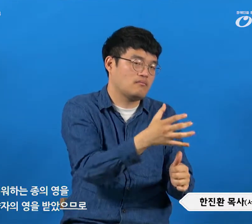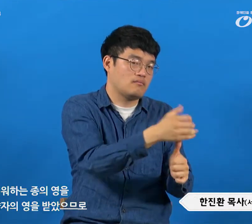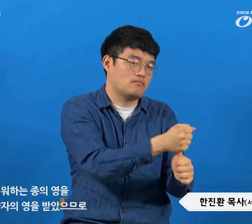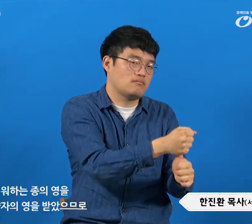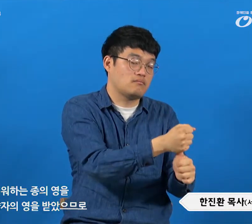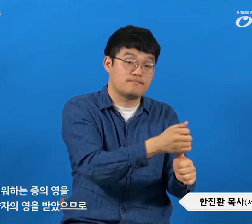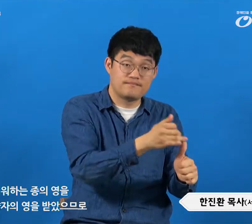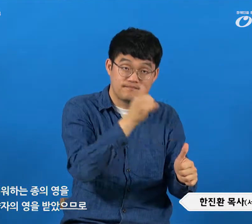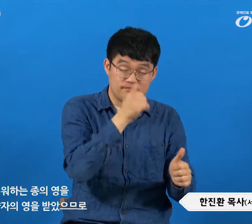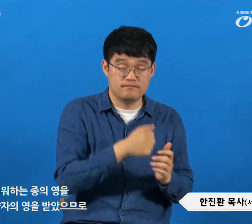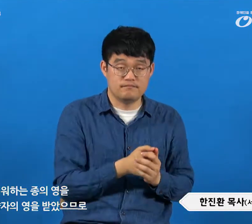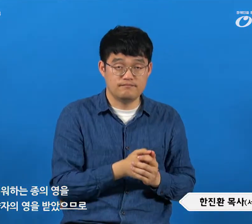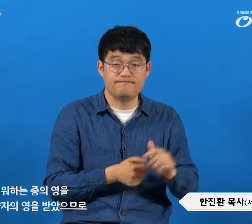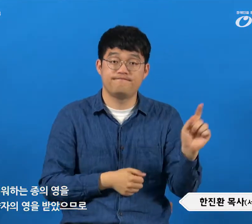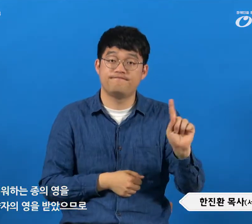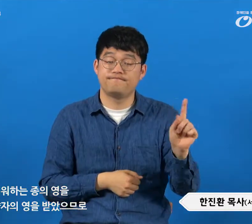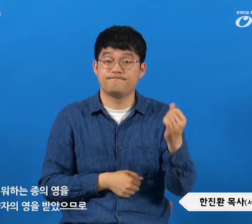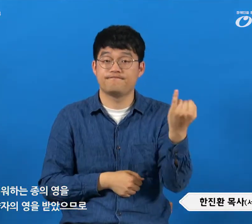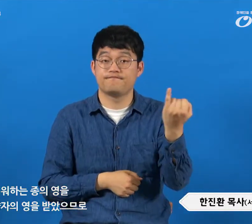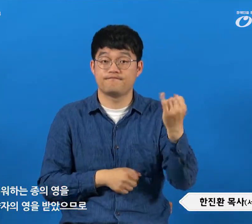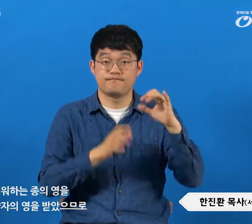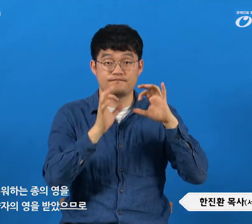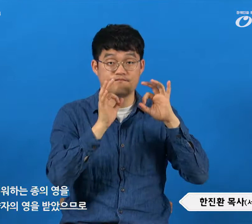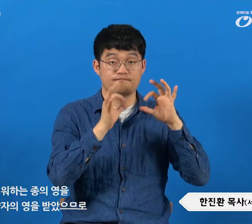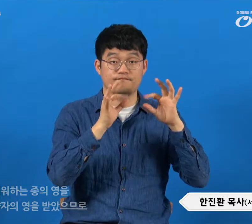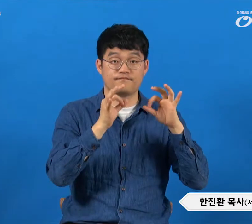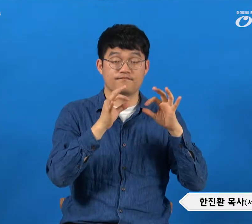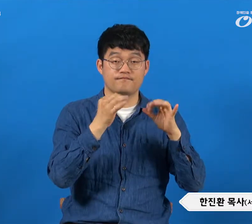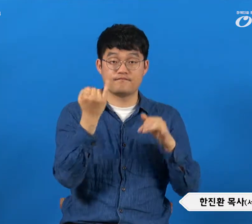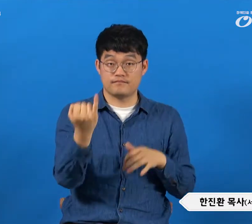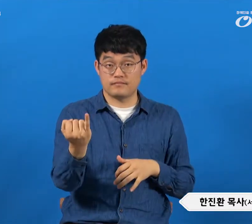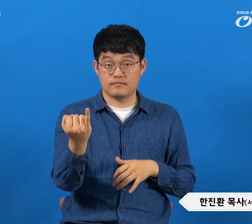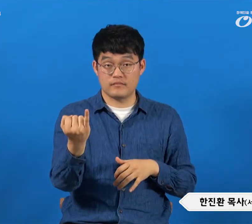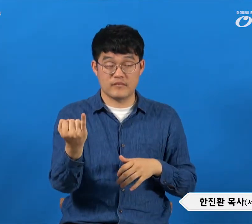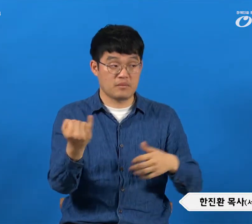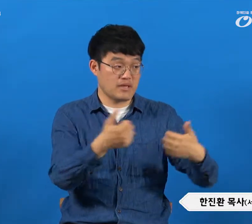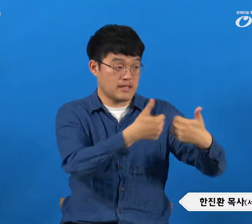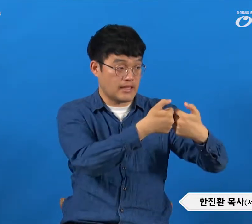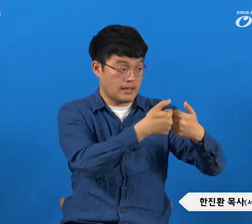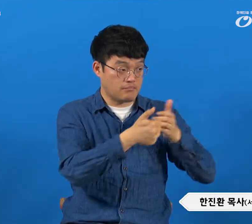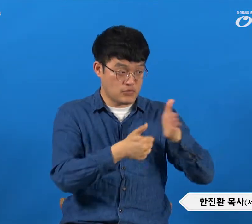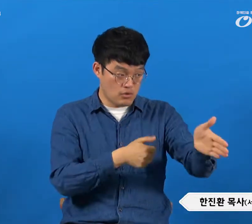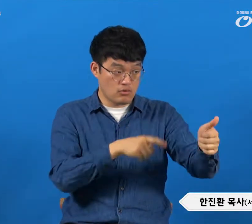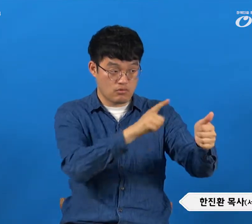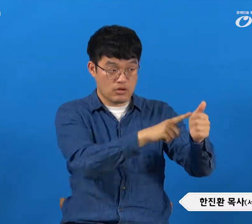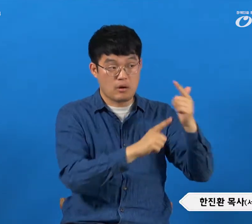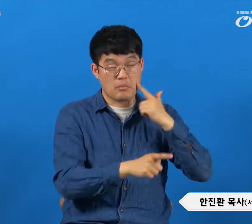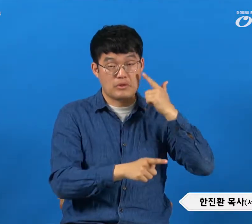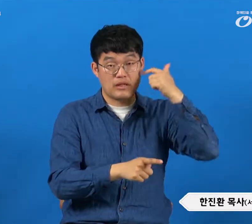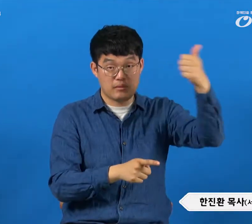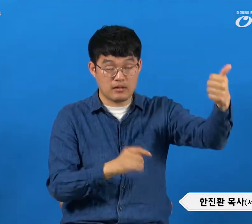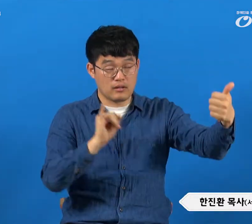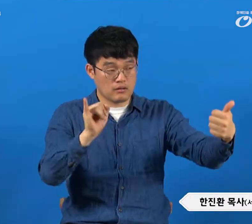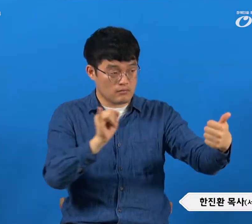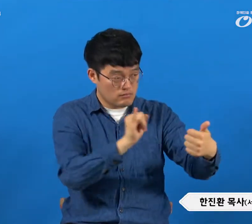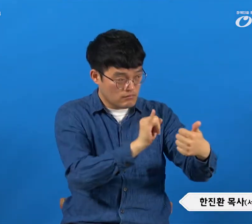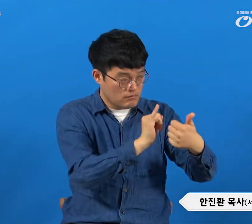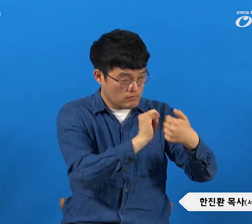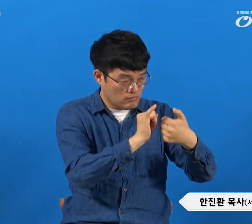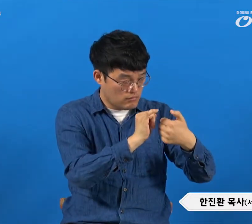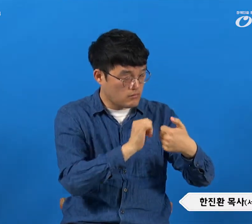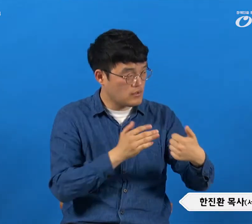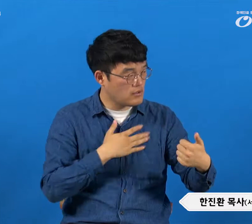어떤 여전사님이 상담을 전공한 목사님에게 찾아가서 자기 고민을